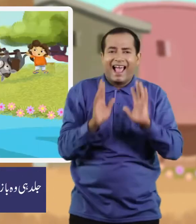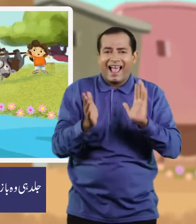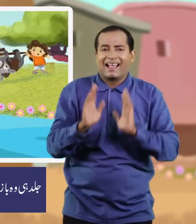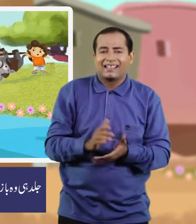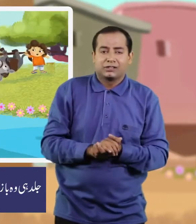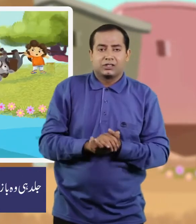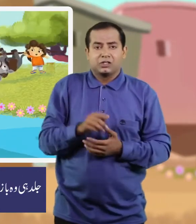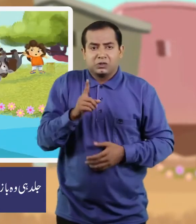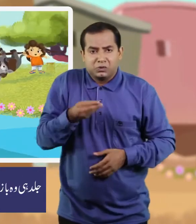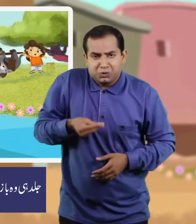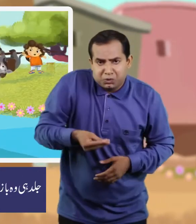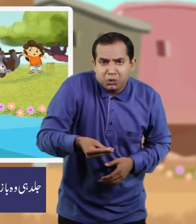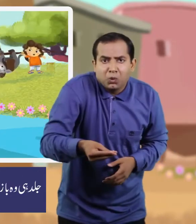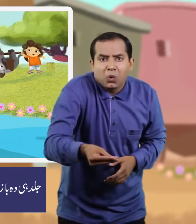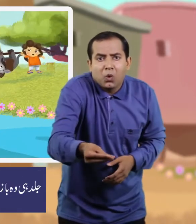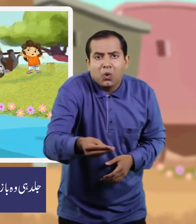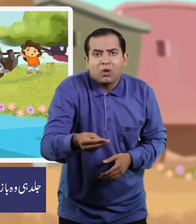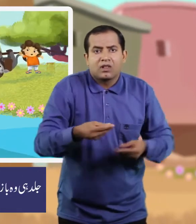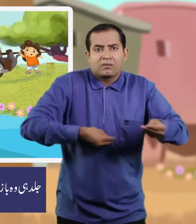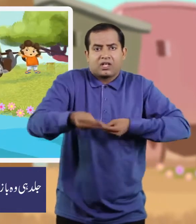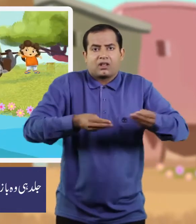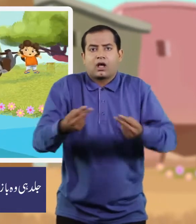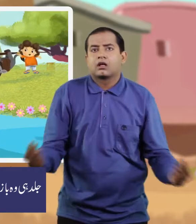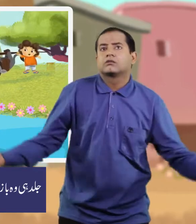जल्द ही वो बाजार के पुल पर पहुँचे